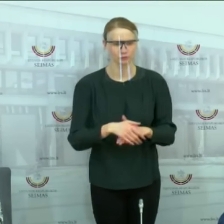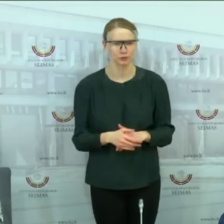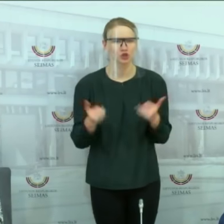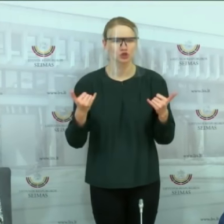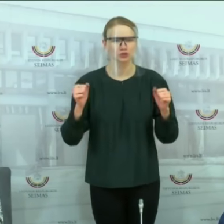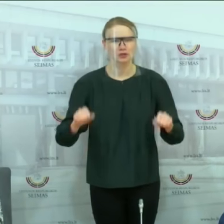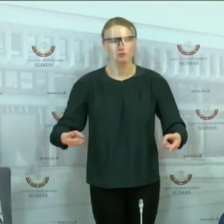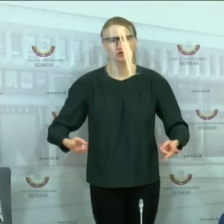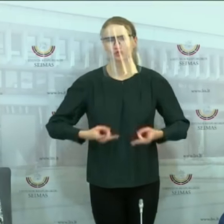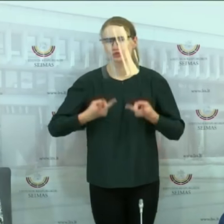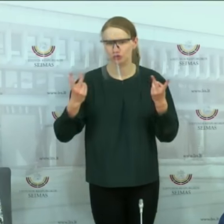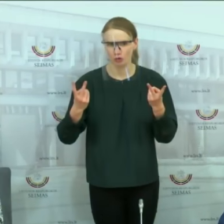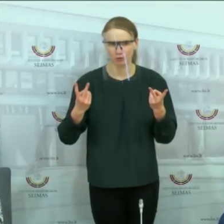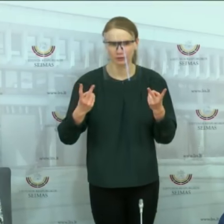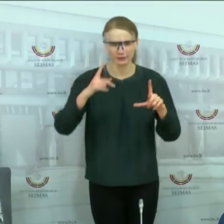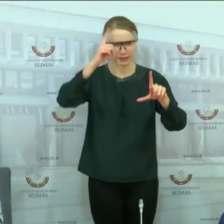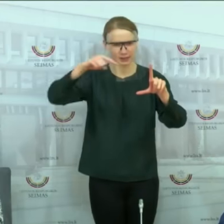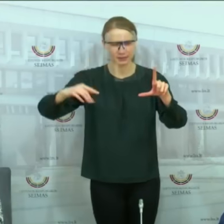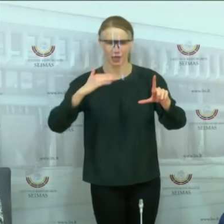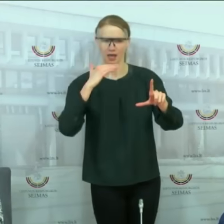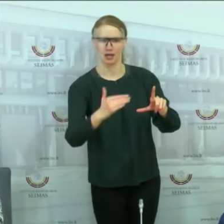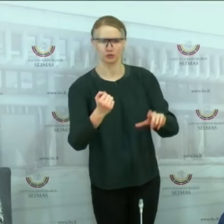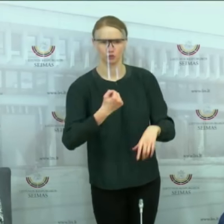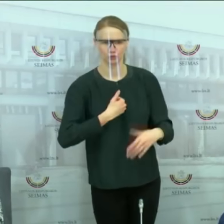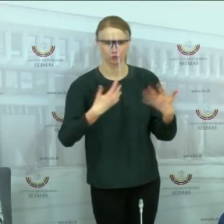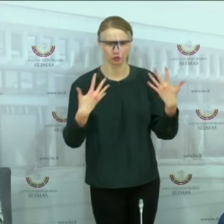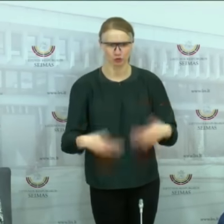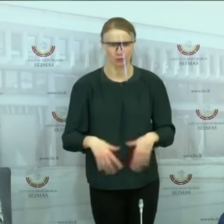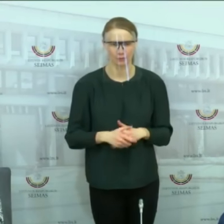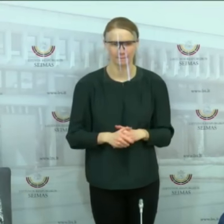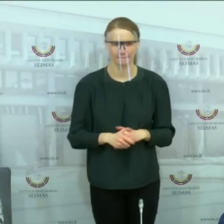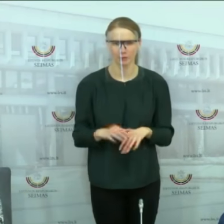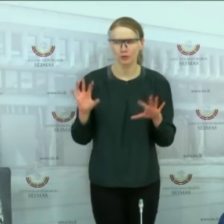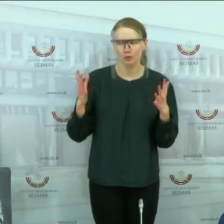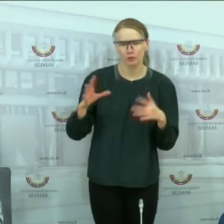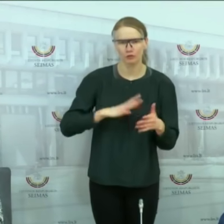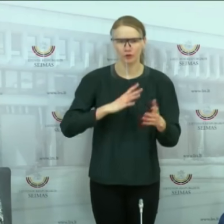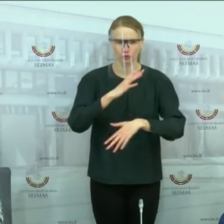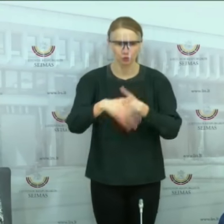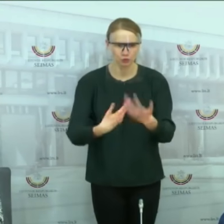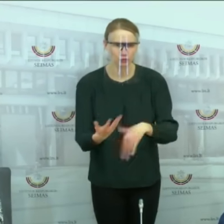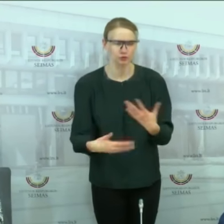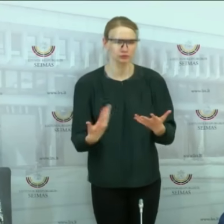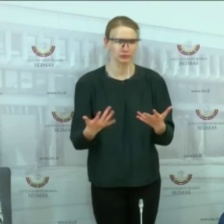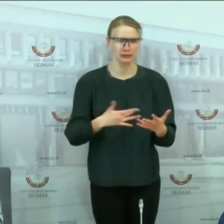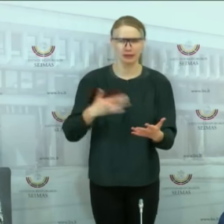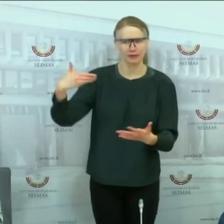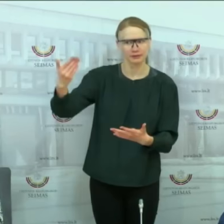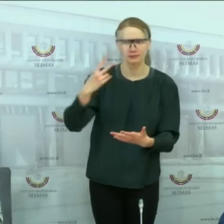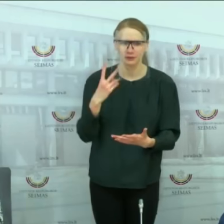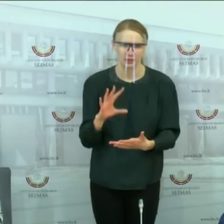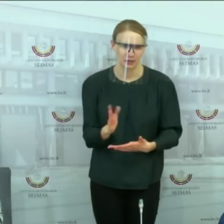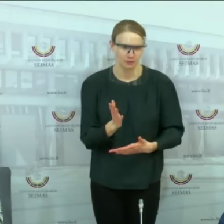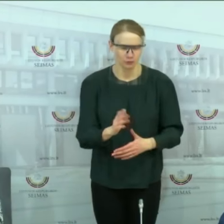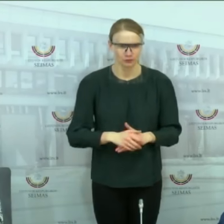turim tikslesnę, aiškesnę statistiką, mažiau gal kažkokių nesusipratimų dėl to kils ateity. Taip